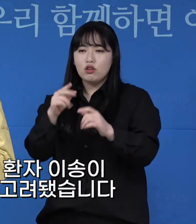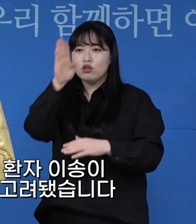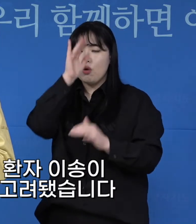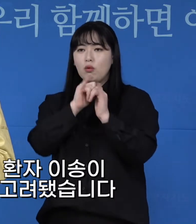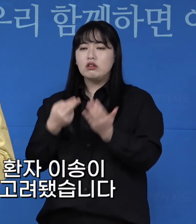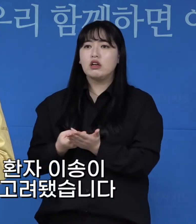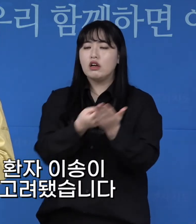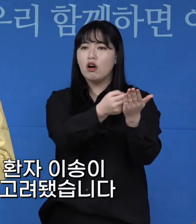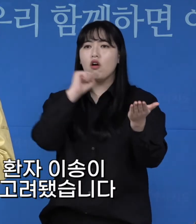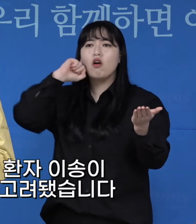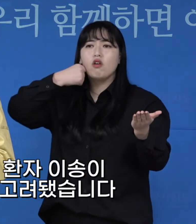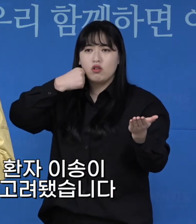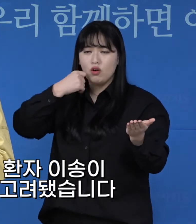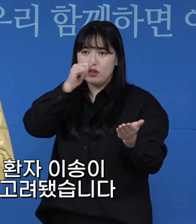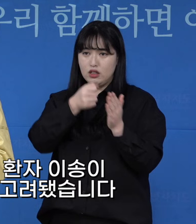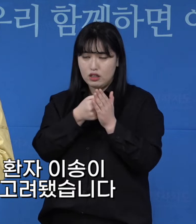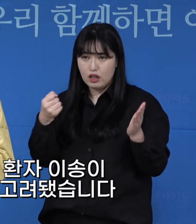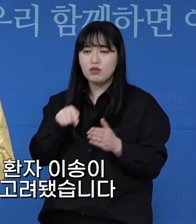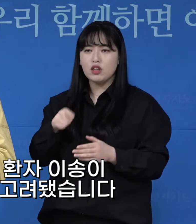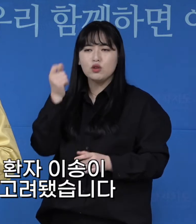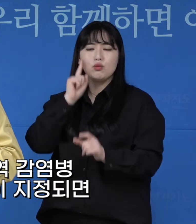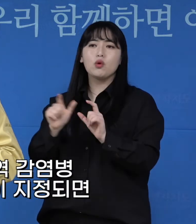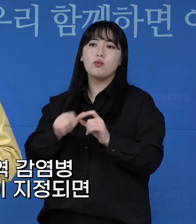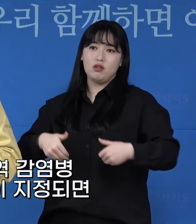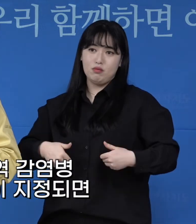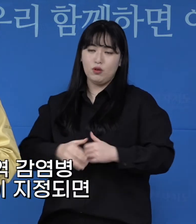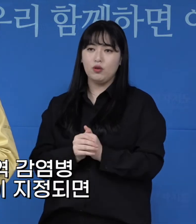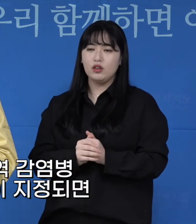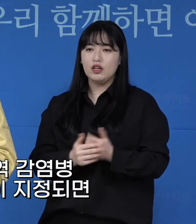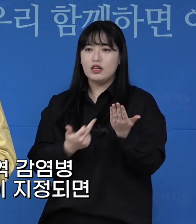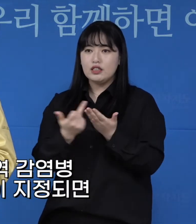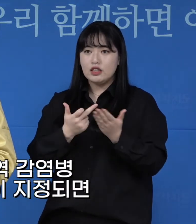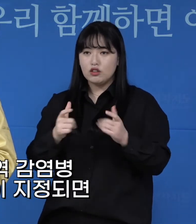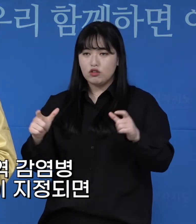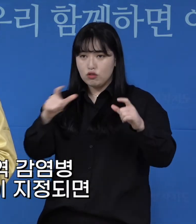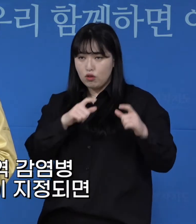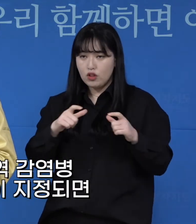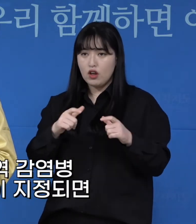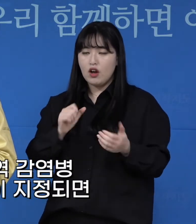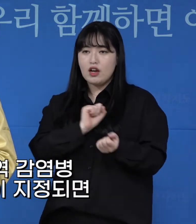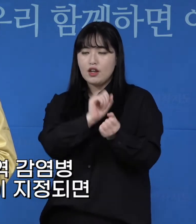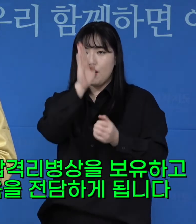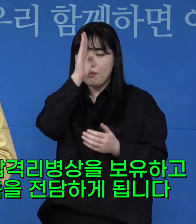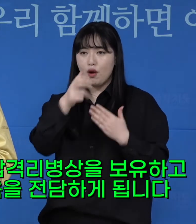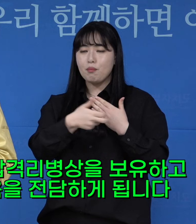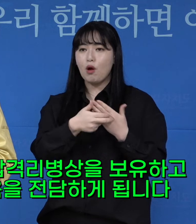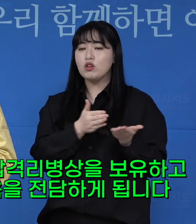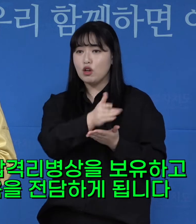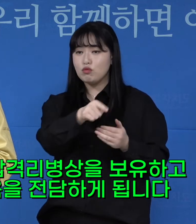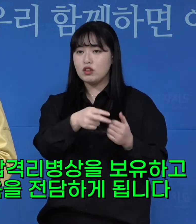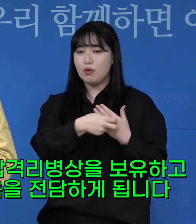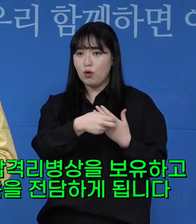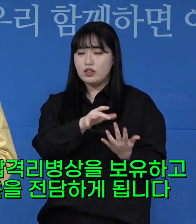이송이 힘든 점 등이 우선적으로 고려되었습니다. 제주 권역 감염병 전문병원이 지정되면 일정